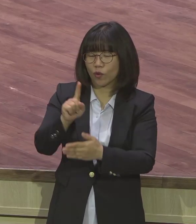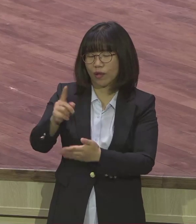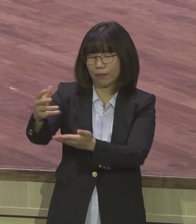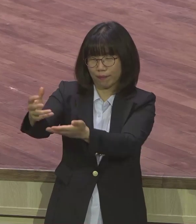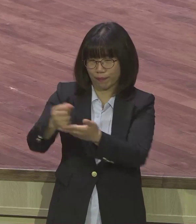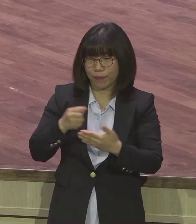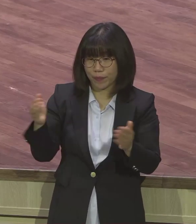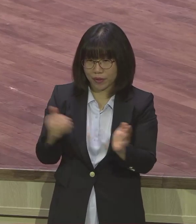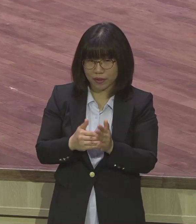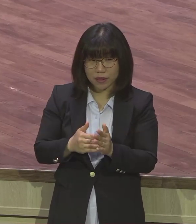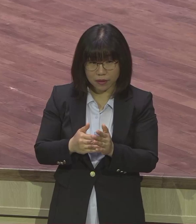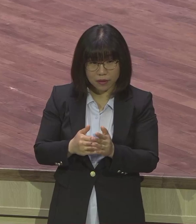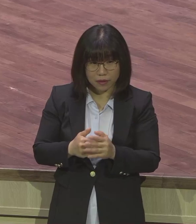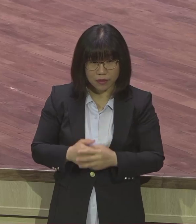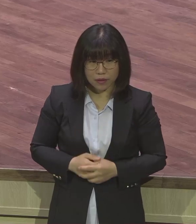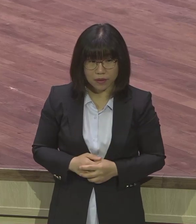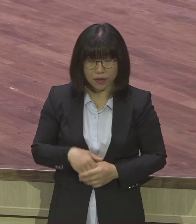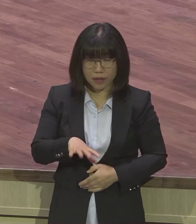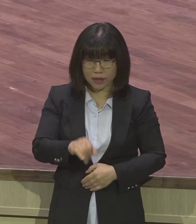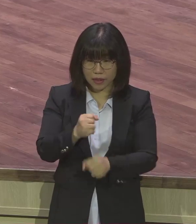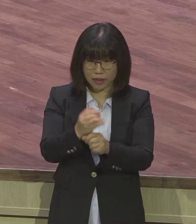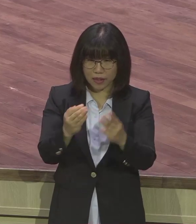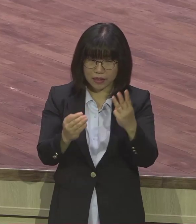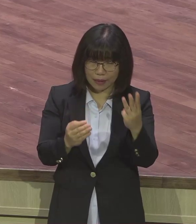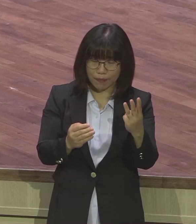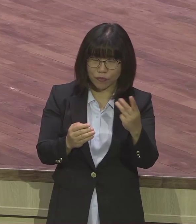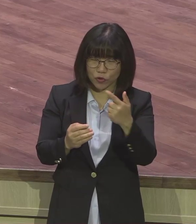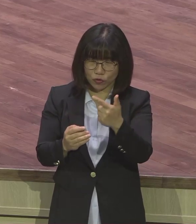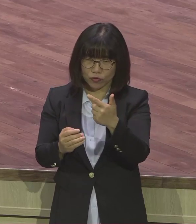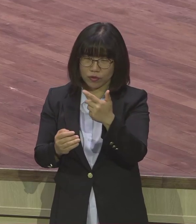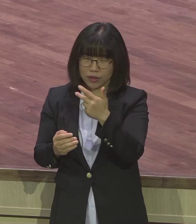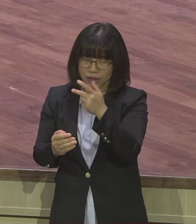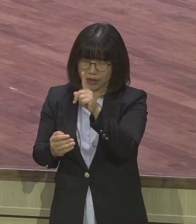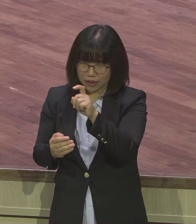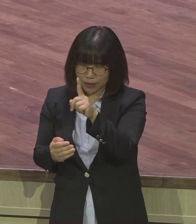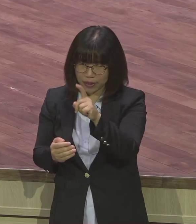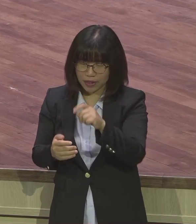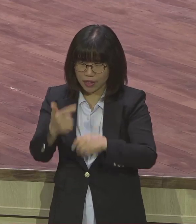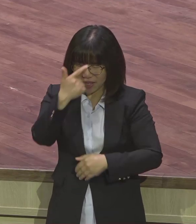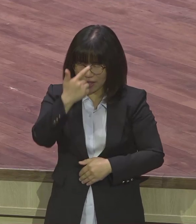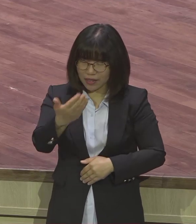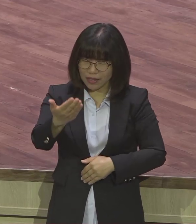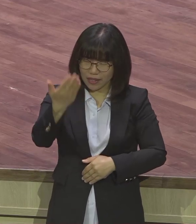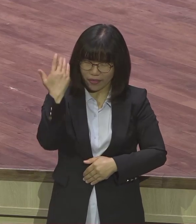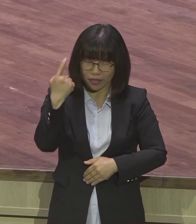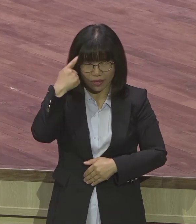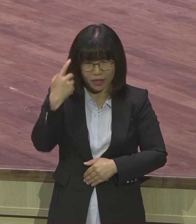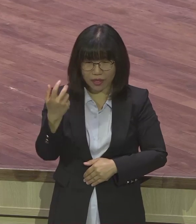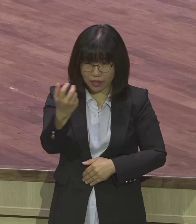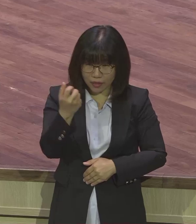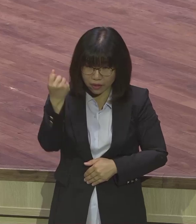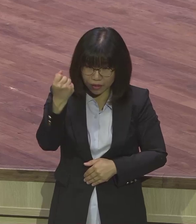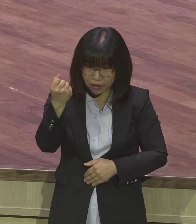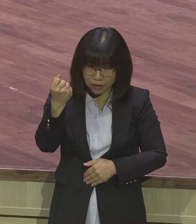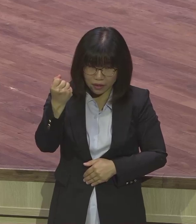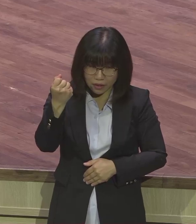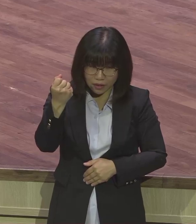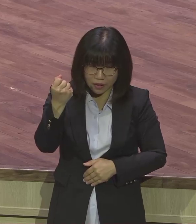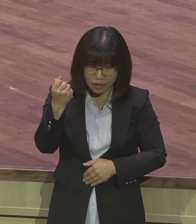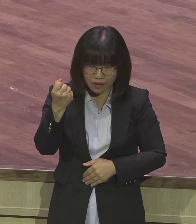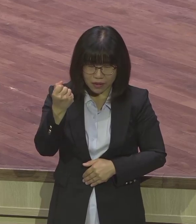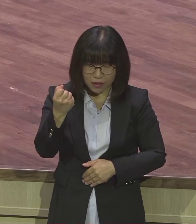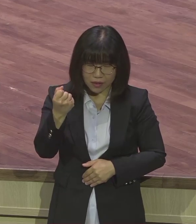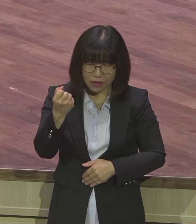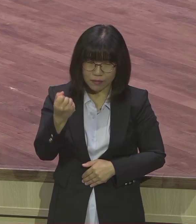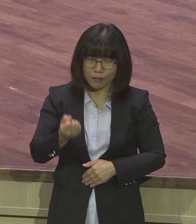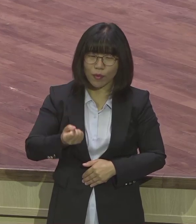거예요. 이 창세기 3장 11장은 예틀이에요. 예틀. 우리가 그리스도 답 안 나올 때 가졌던 거예요. 이